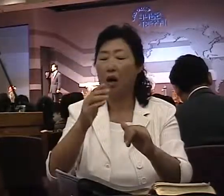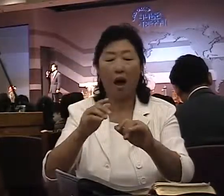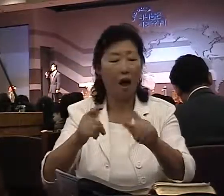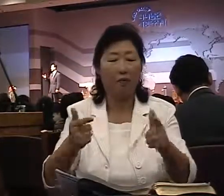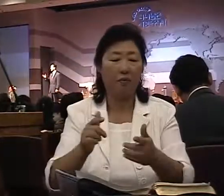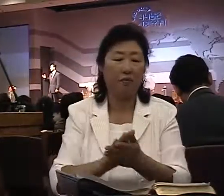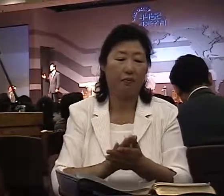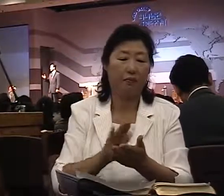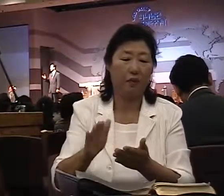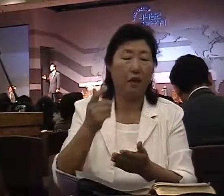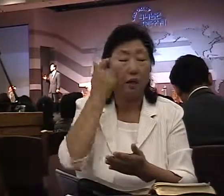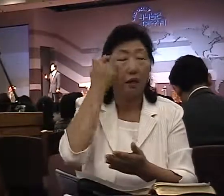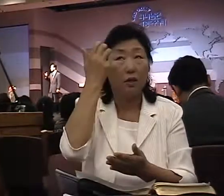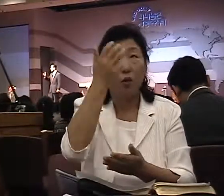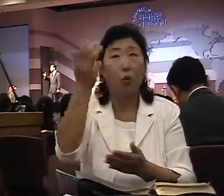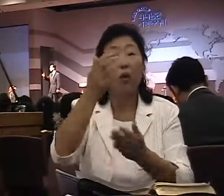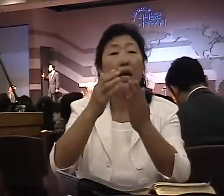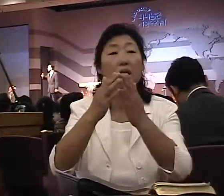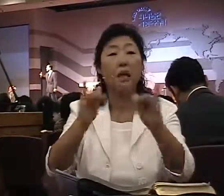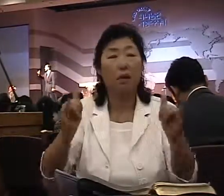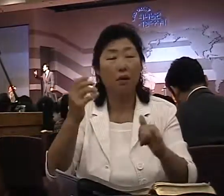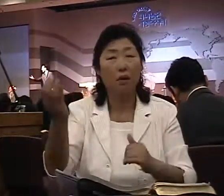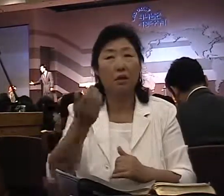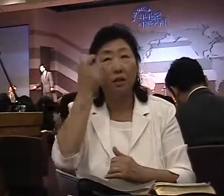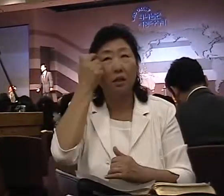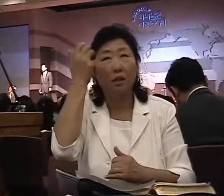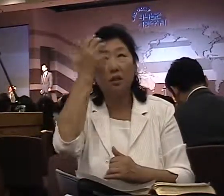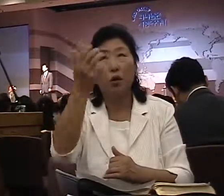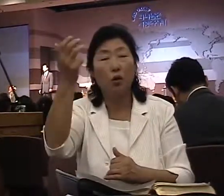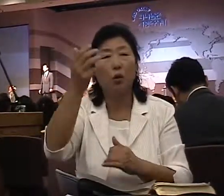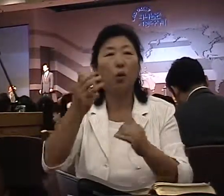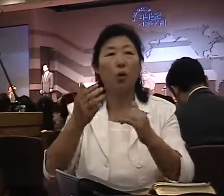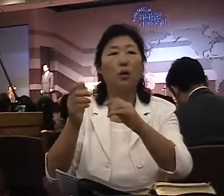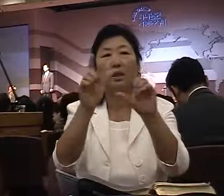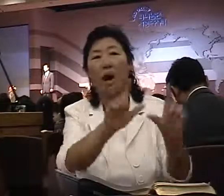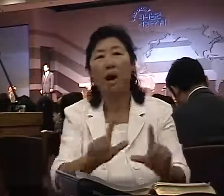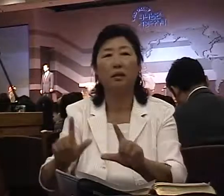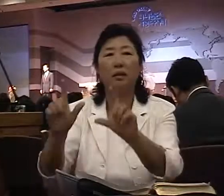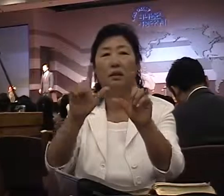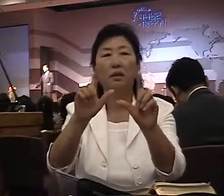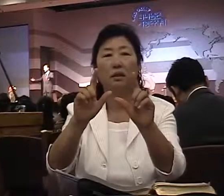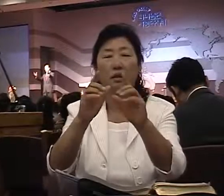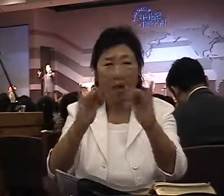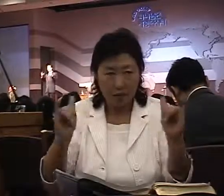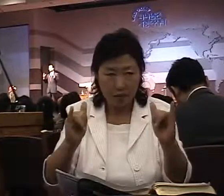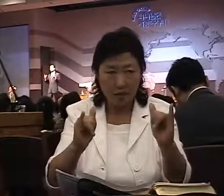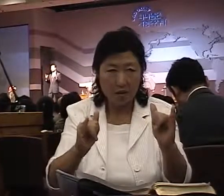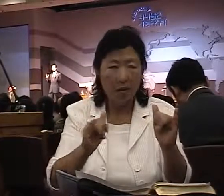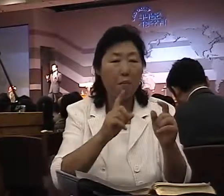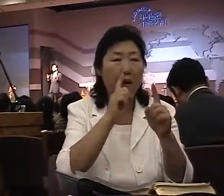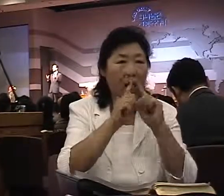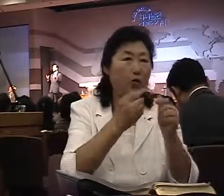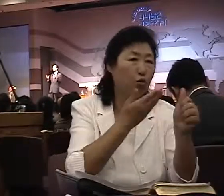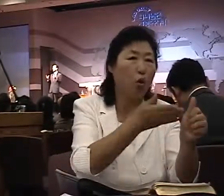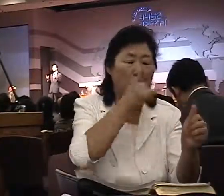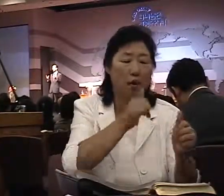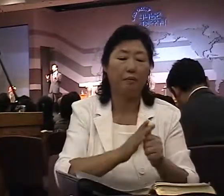성령의 사람이라는 것은 성령으로 사는 사람들을 가리킵니다. 그렇죠? 성령이 임하셨는데 과연 그 성령님을